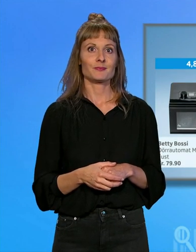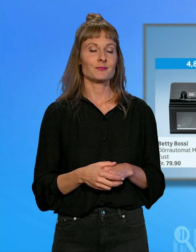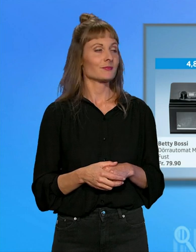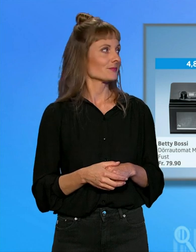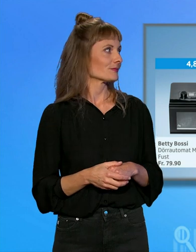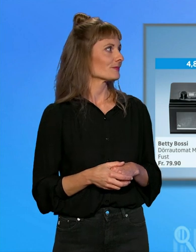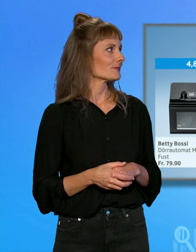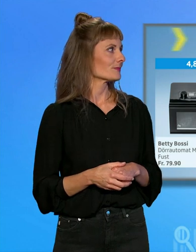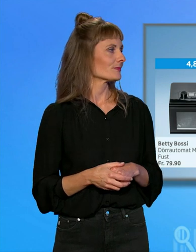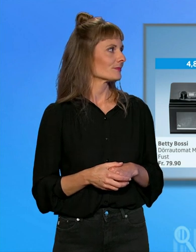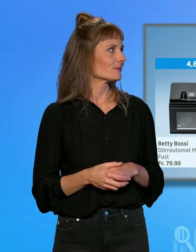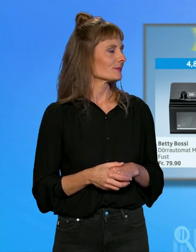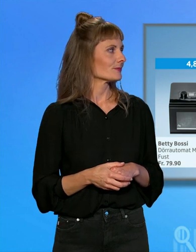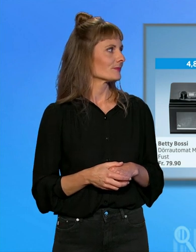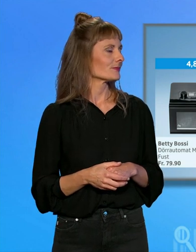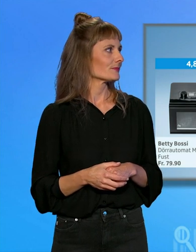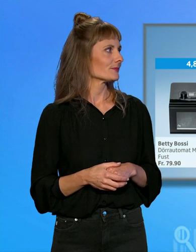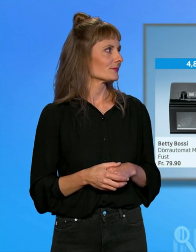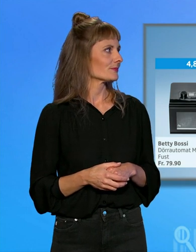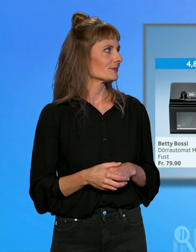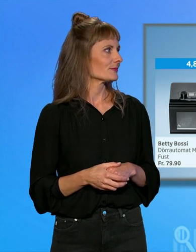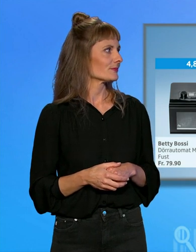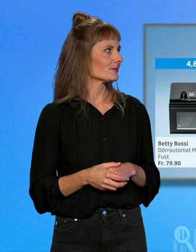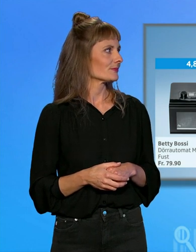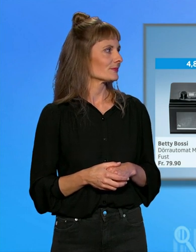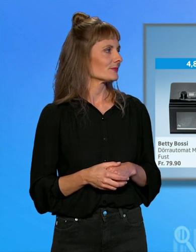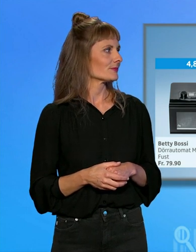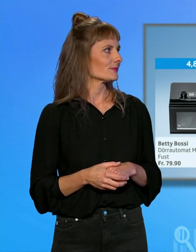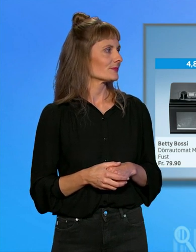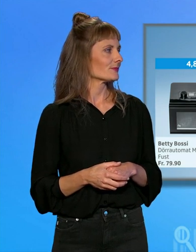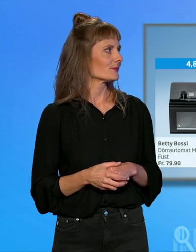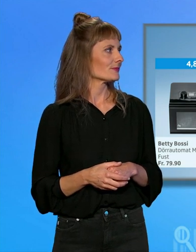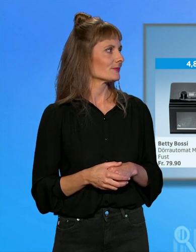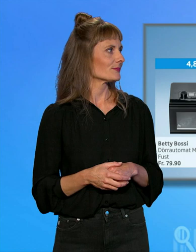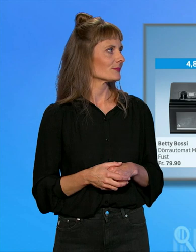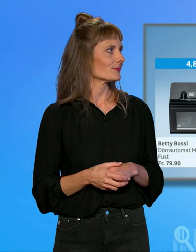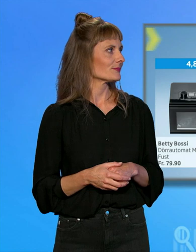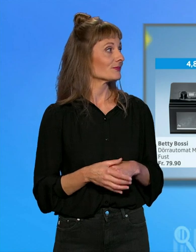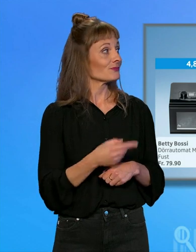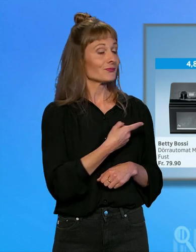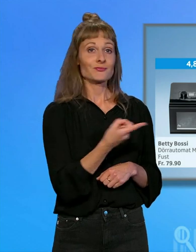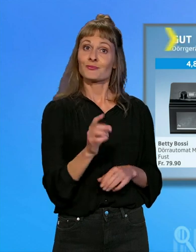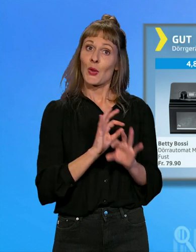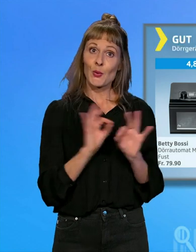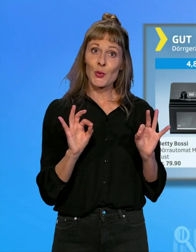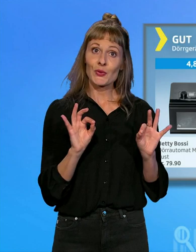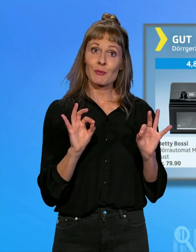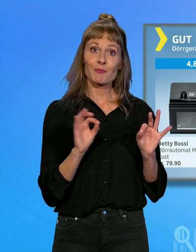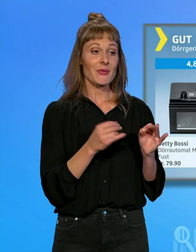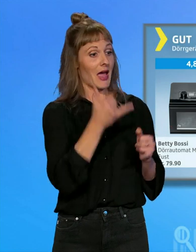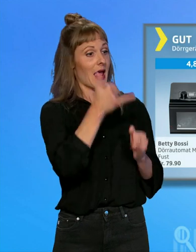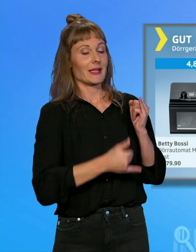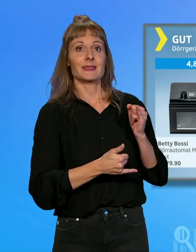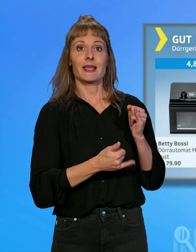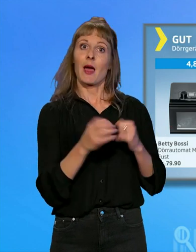Küchenmini Snack to go. Und für Prima Vista von der Landi, den günstigsten im Test.